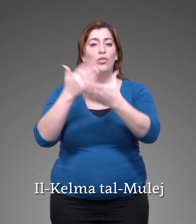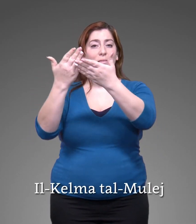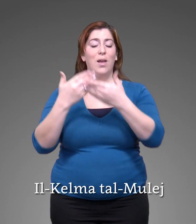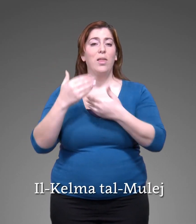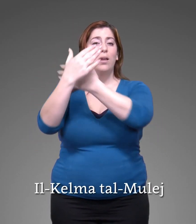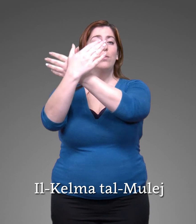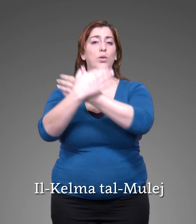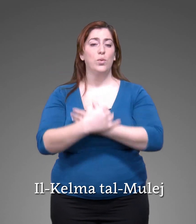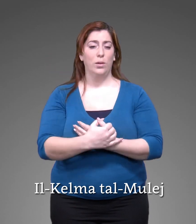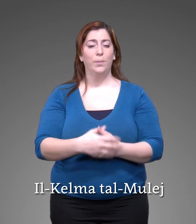-kermat al-mulej